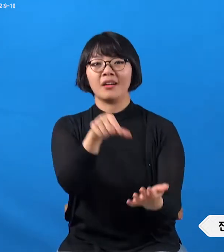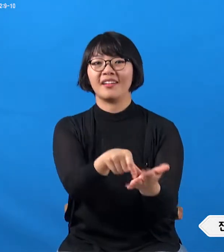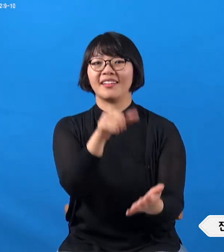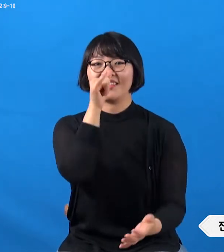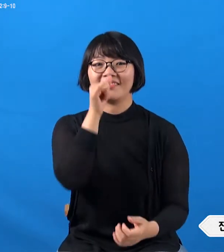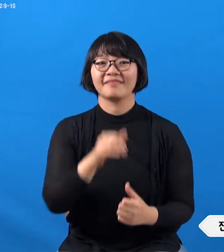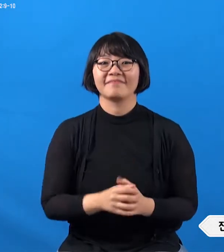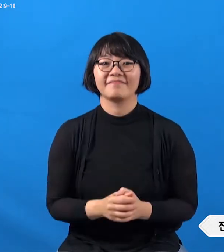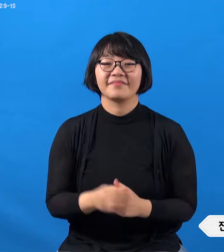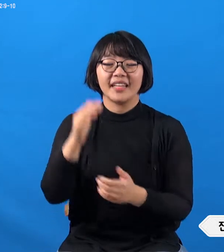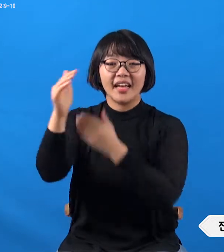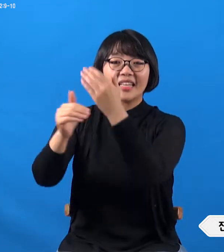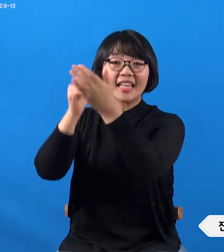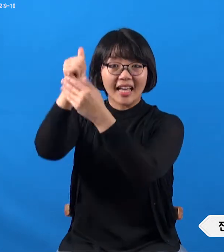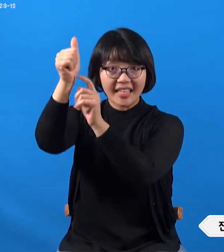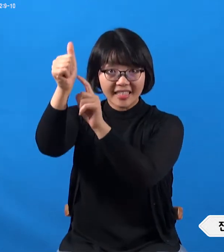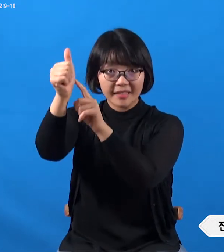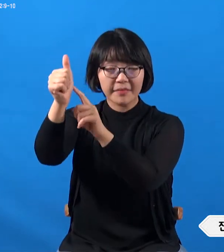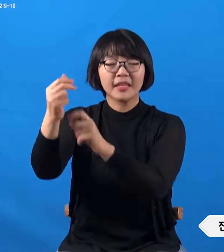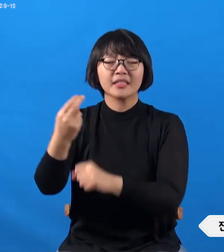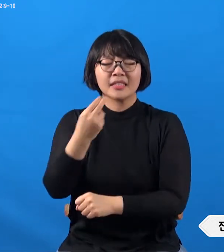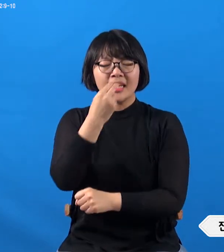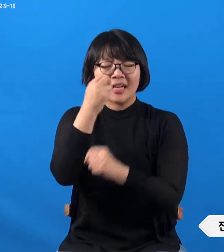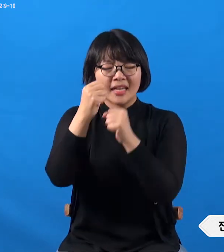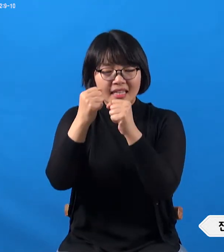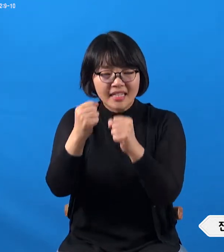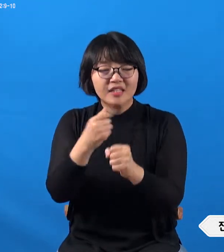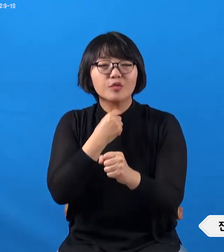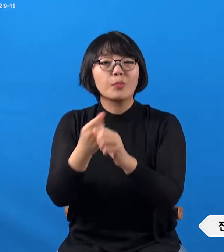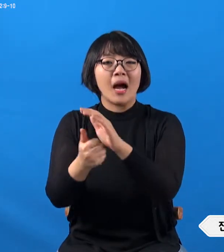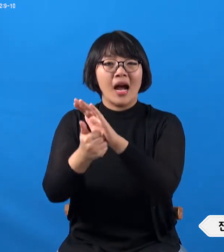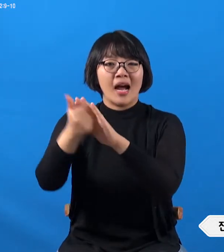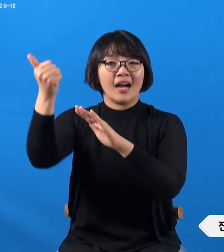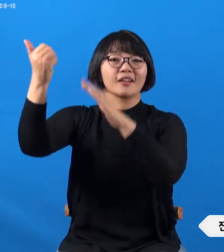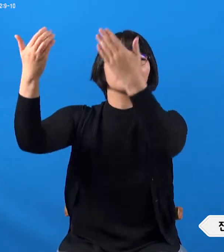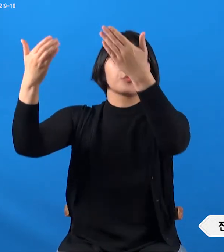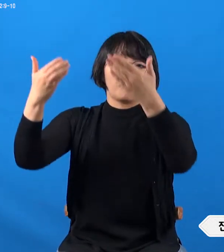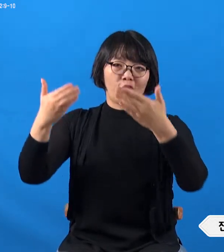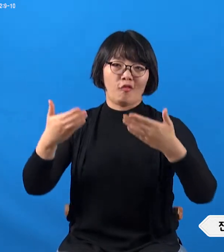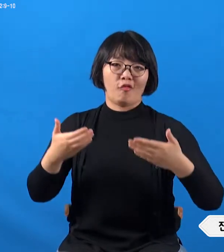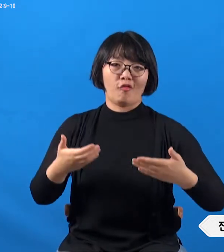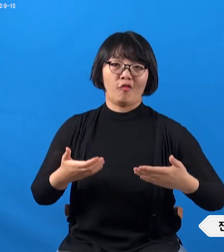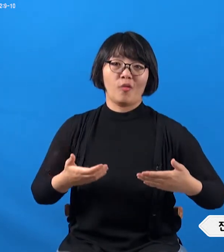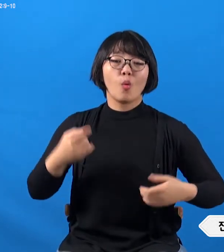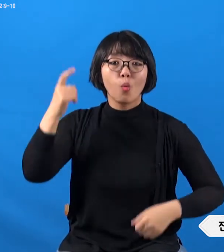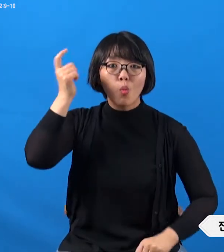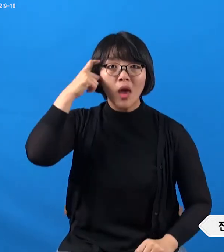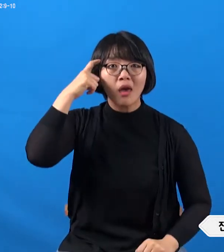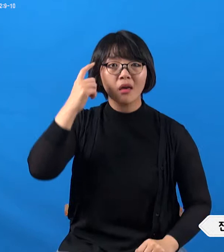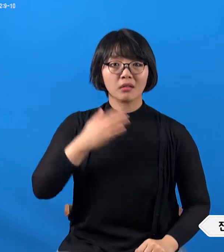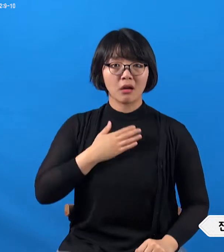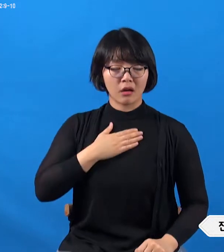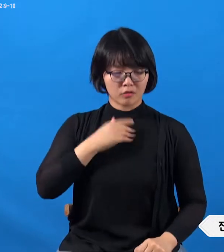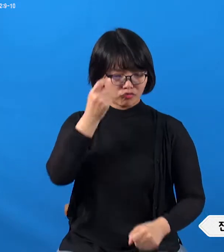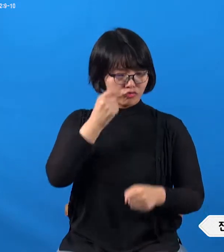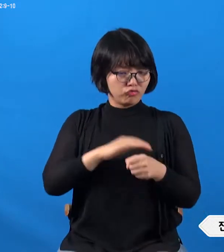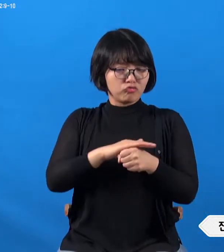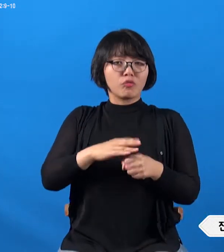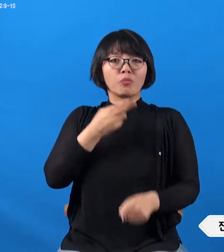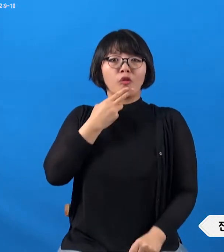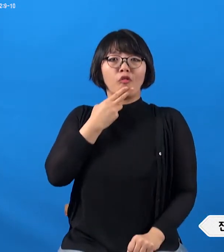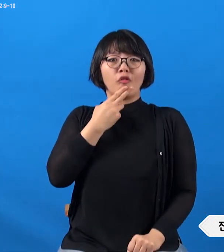선택하셨다라고 말씀합니다. 하나님이 산 소망을 주셨다라고 말씀합니다. 긍휼을 받지 못했던